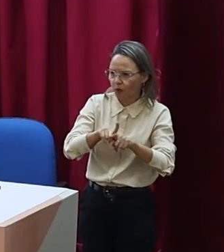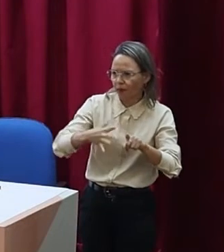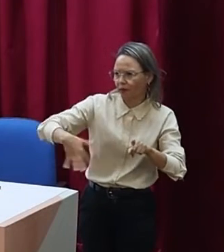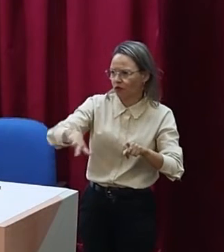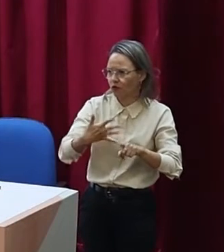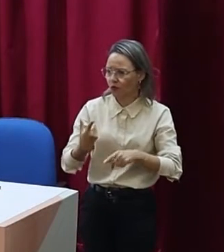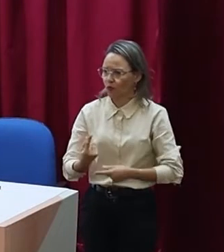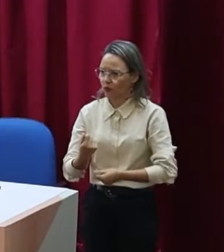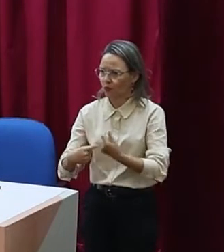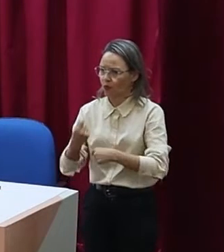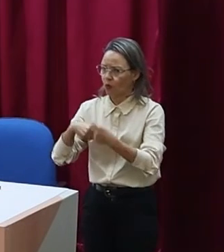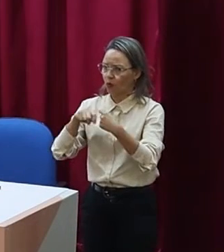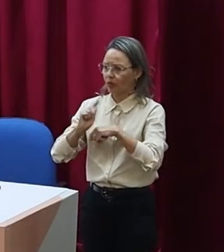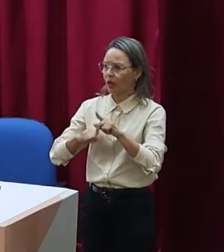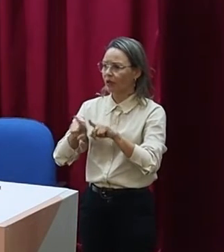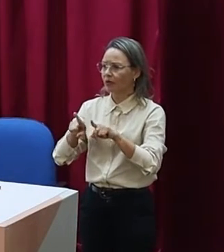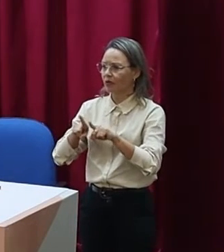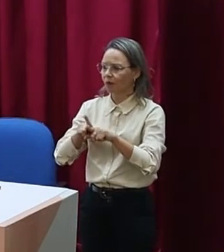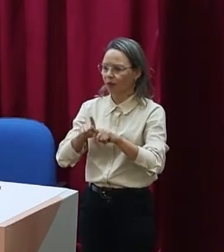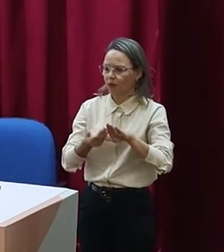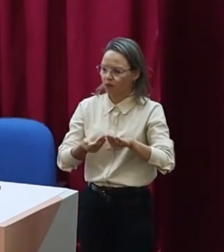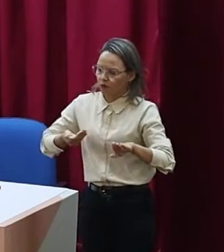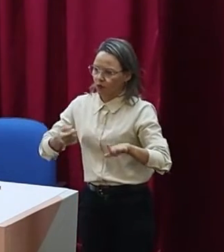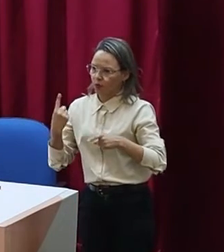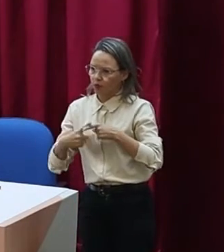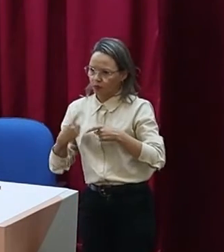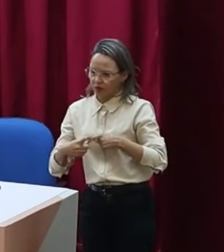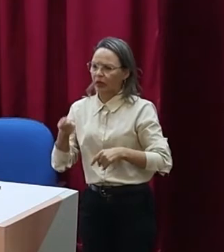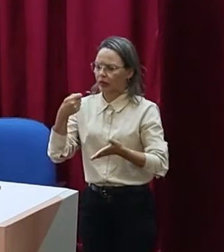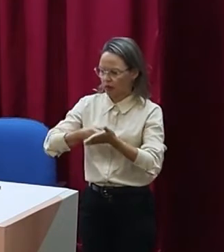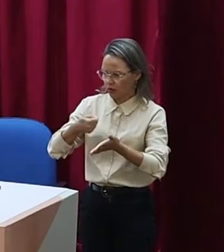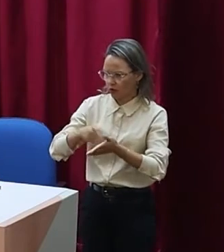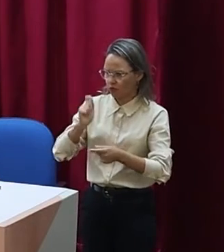econômica, à privação. Elas exigem redistribuição,